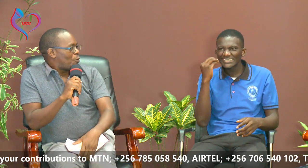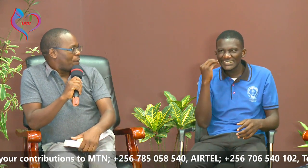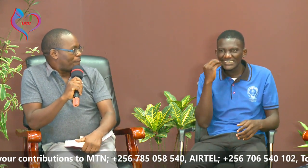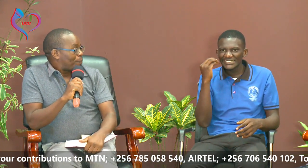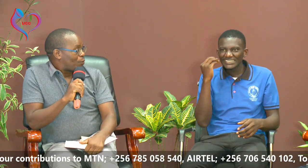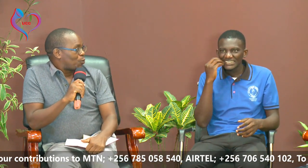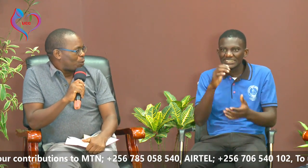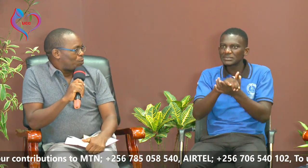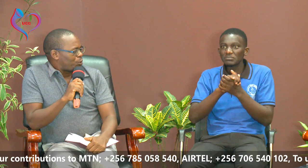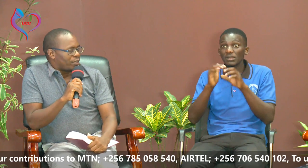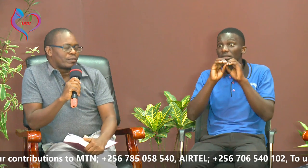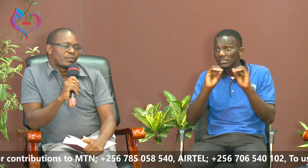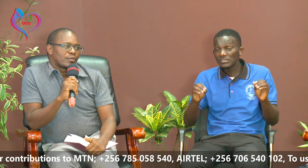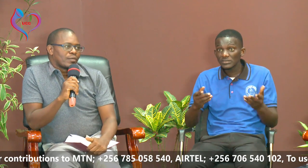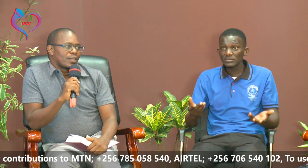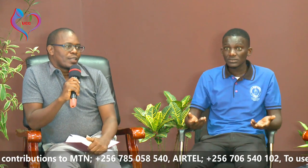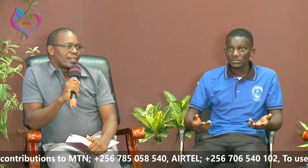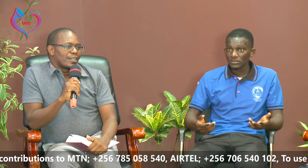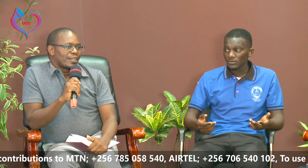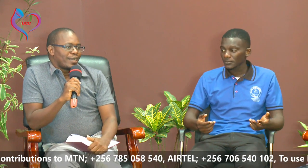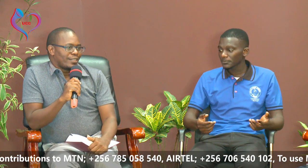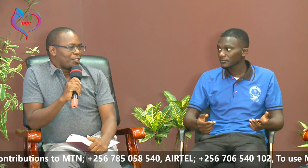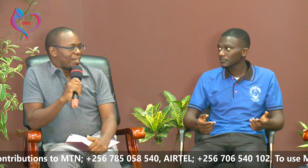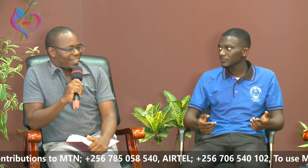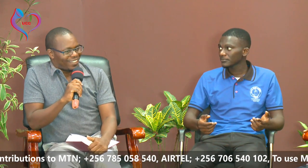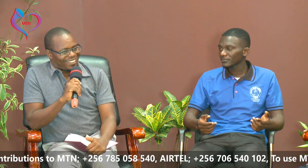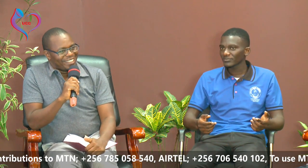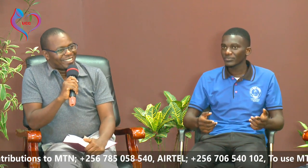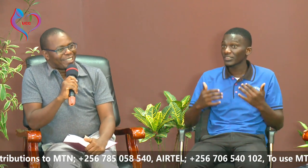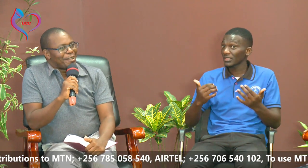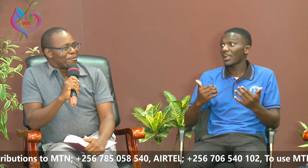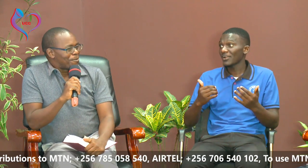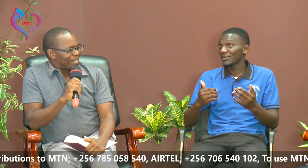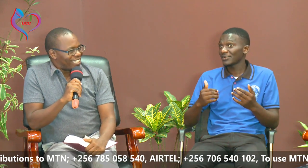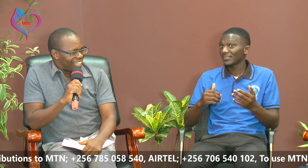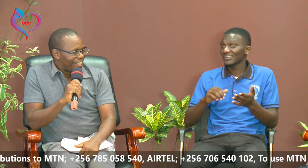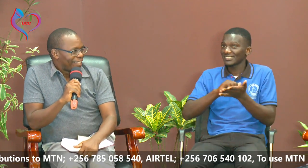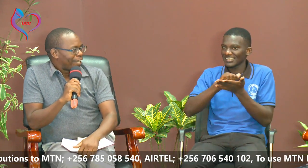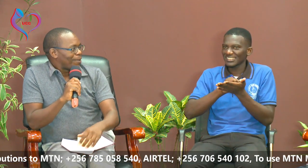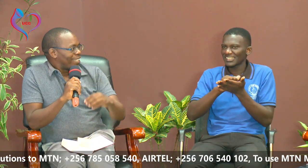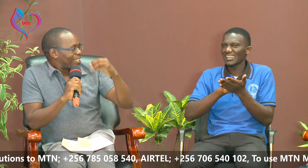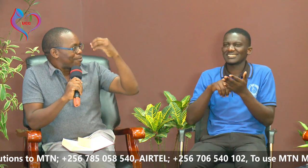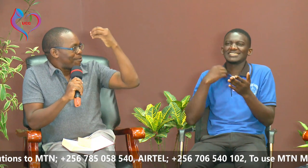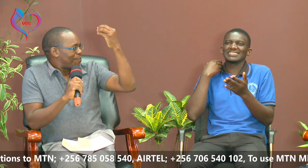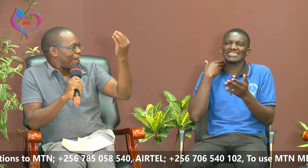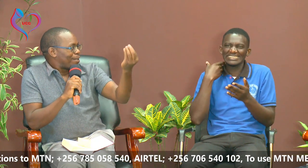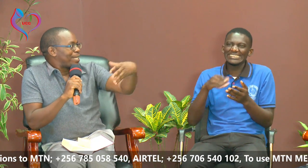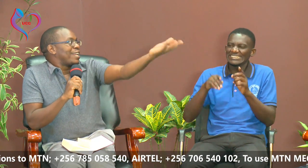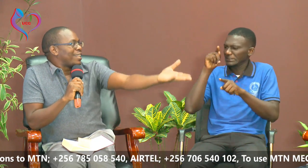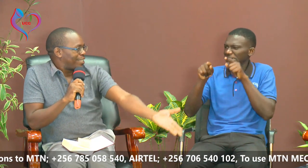nkuba mpiku mutwe kumtwe kati naturally sagala kunkubiriza kati wena zitani ko kuva ko nebiganira